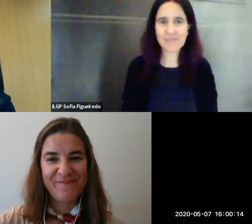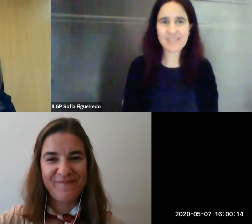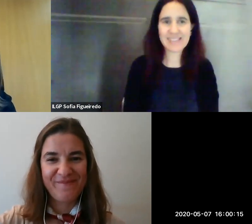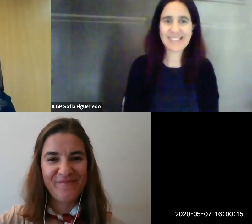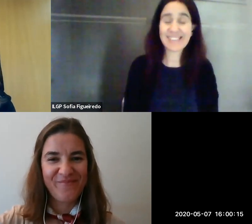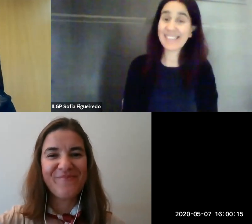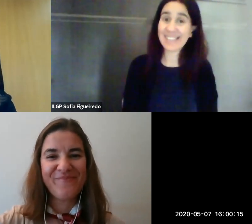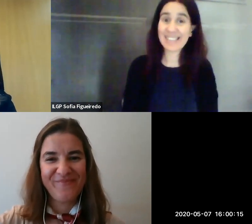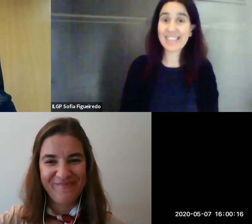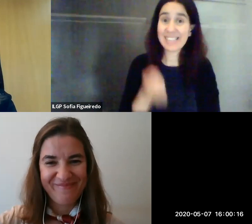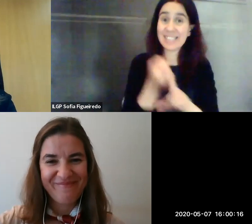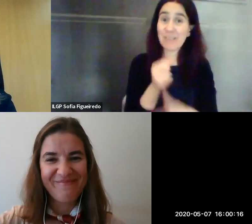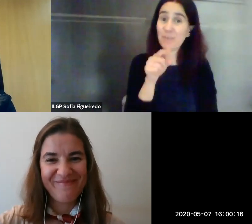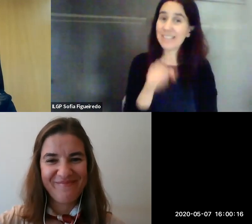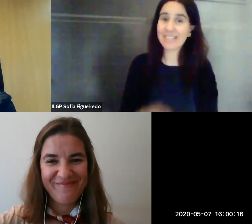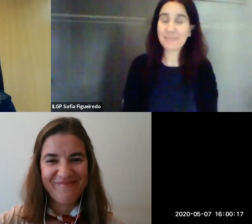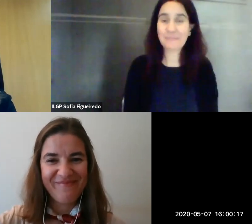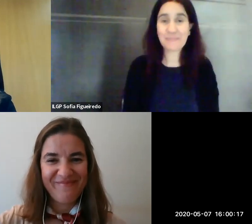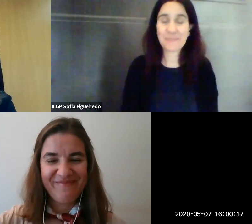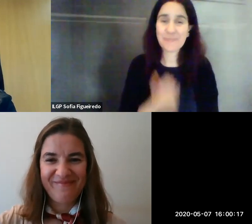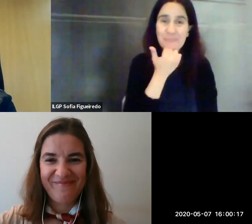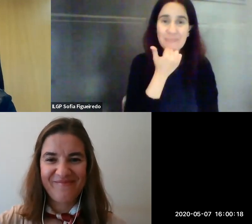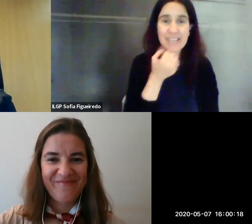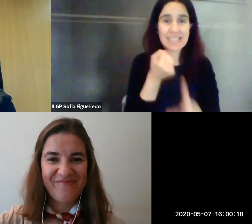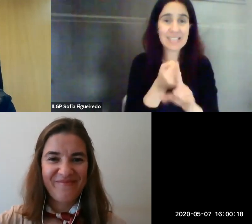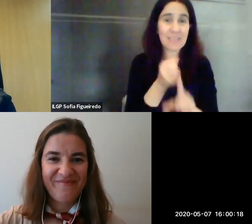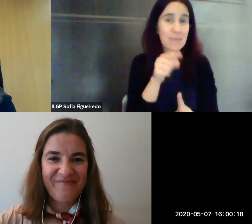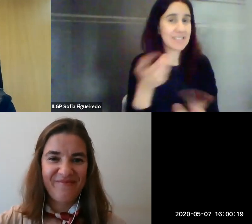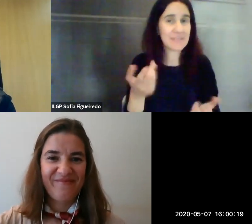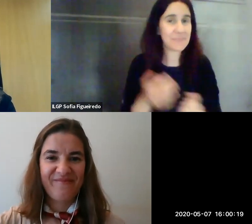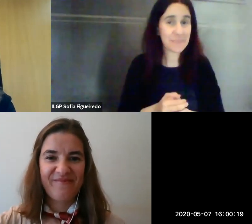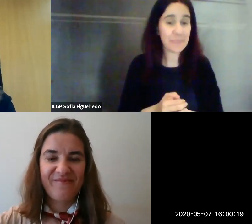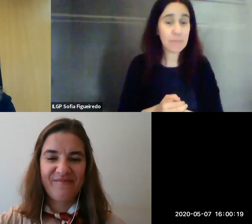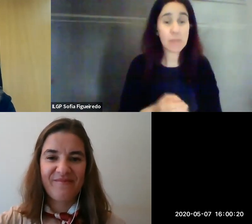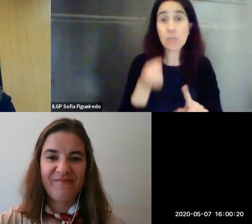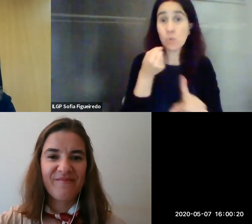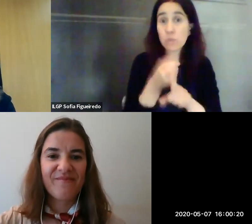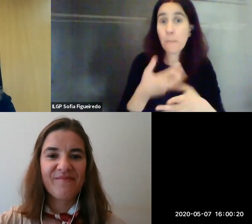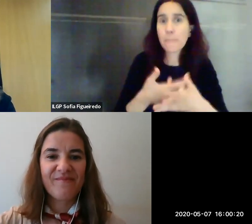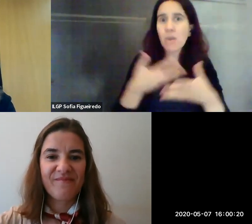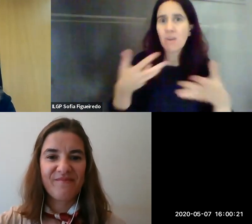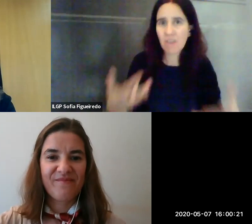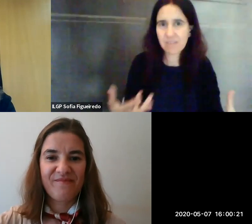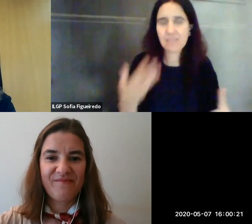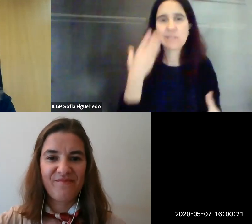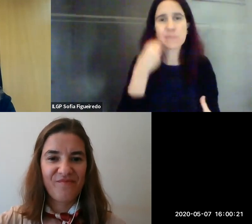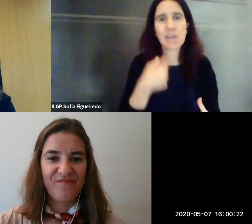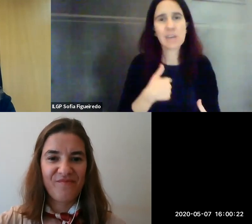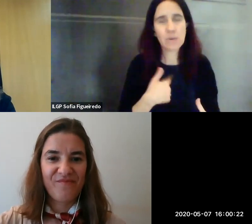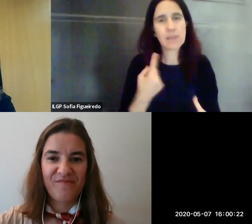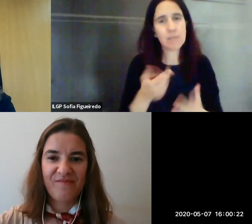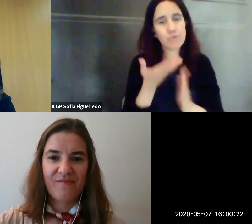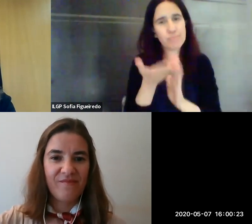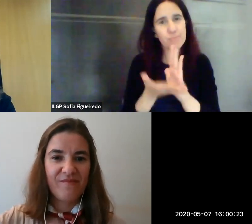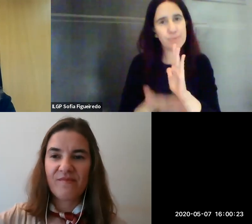É esse o desafio. É esse o desafio. E o desafio ainda é maior, eu penso que aqui temos várias componentes. O